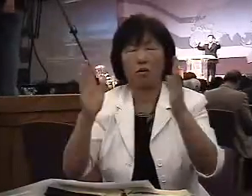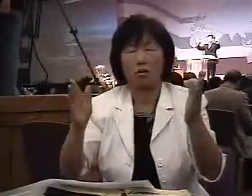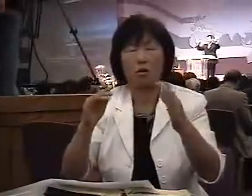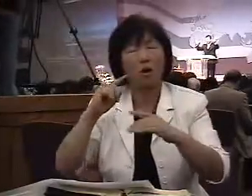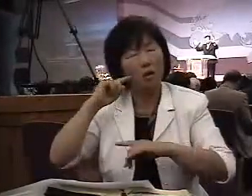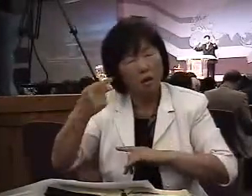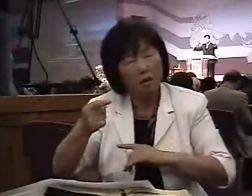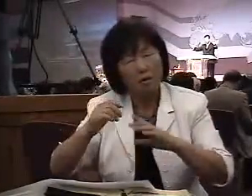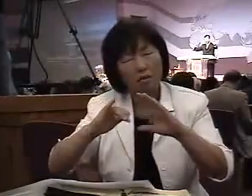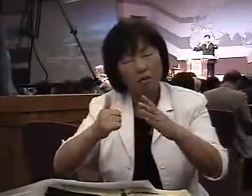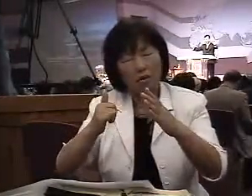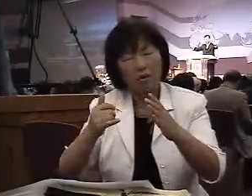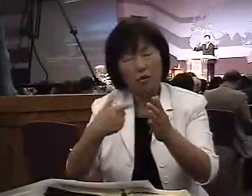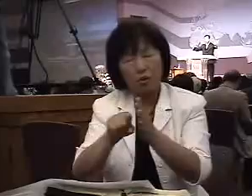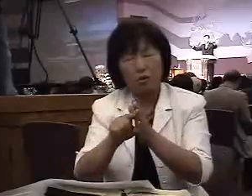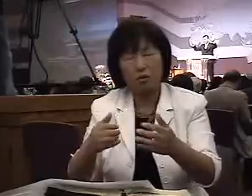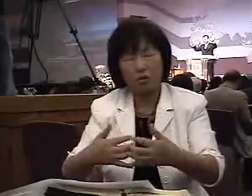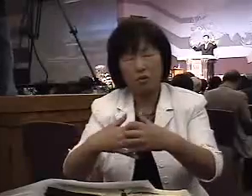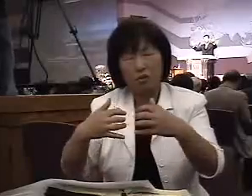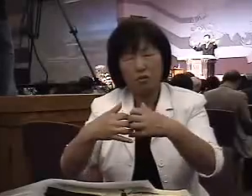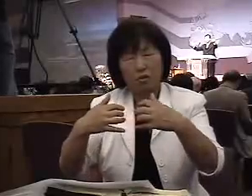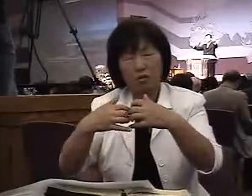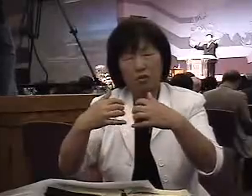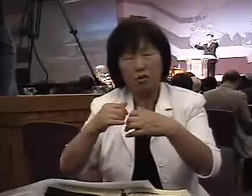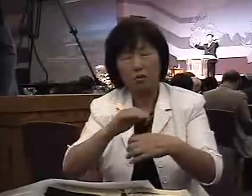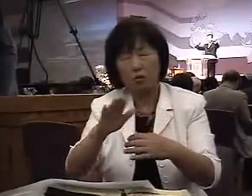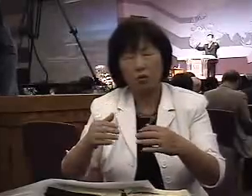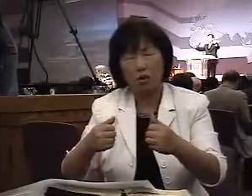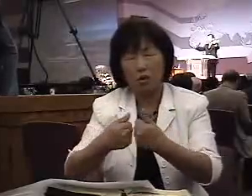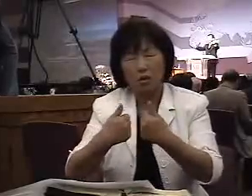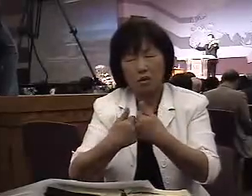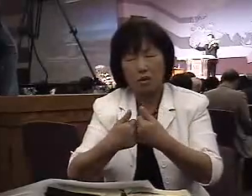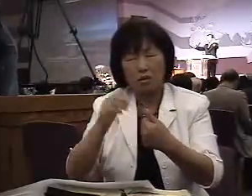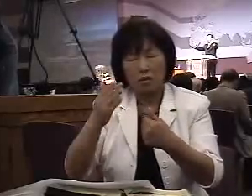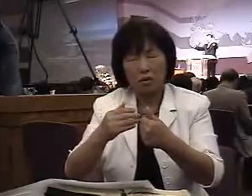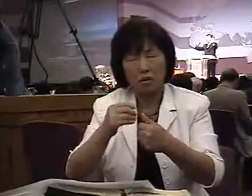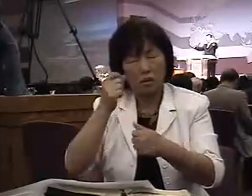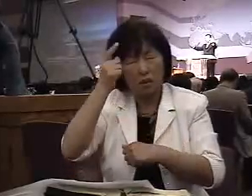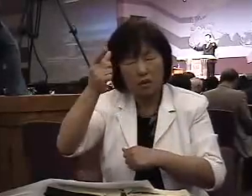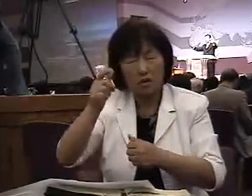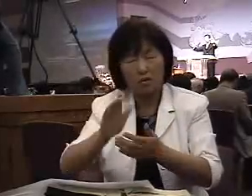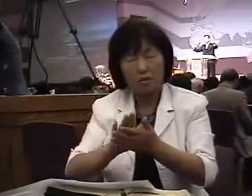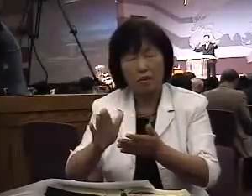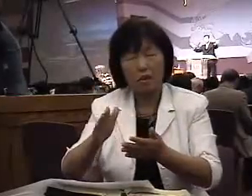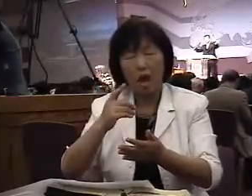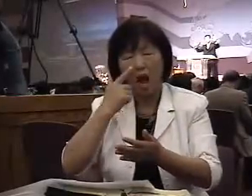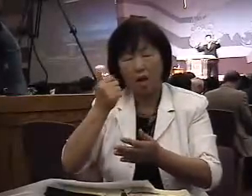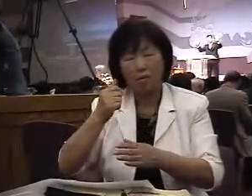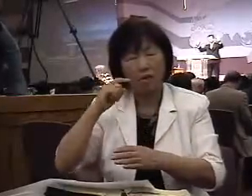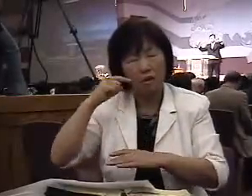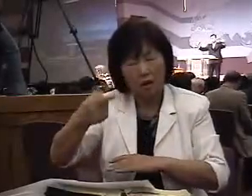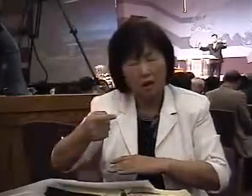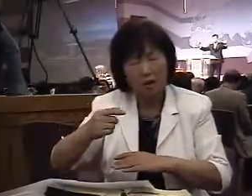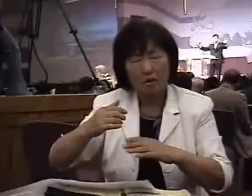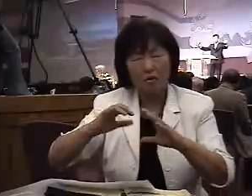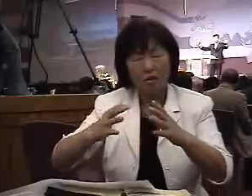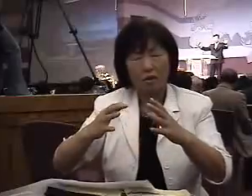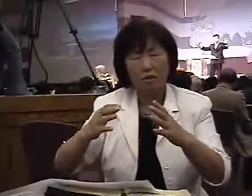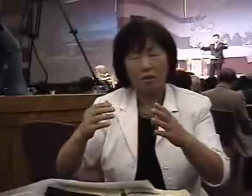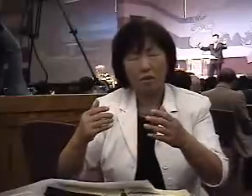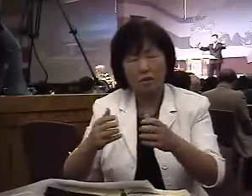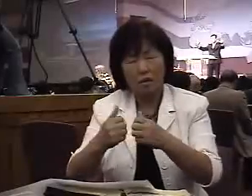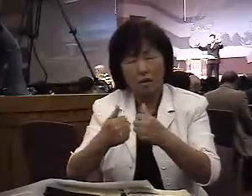다음 세대를 위해 싸우겠습니다. 우리가 싸워야 되는 것을 깨달았습니다. 아버지, 우리 다음 세대를